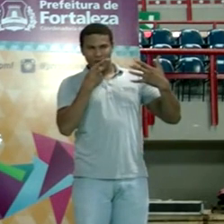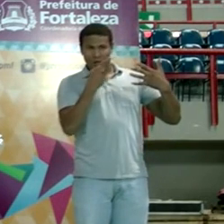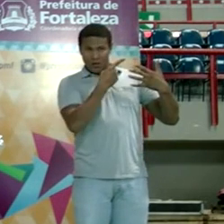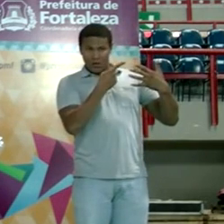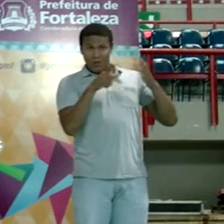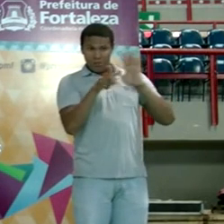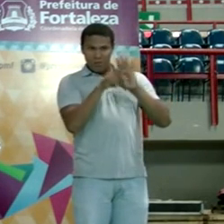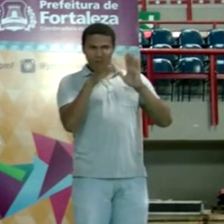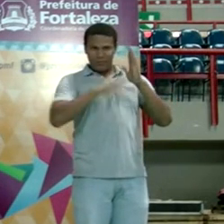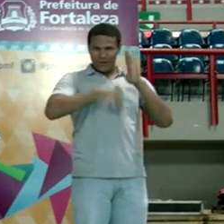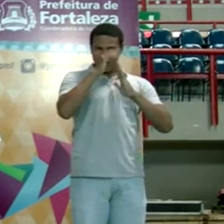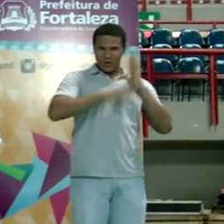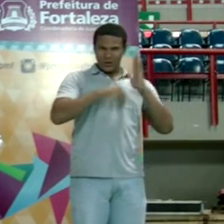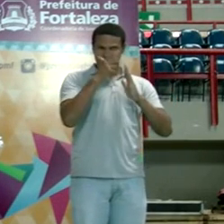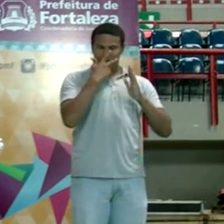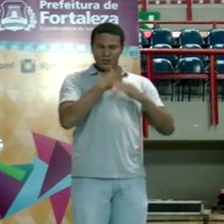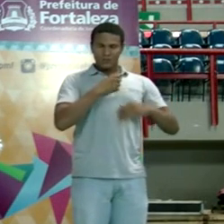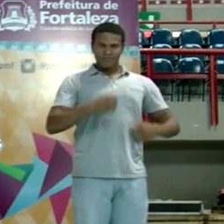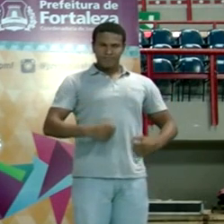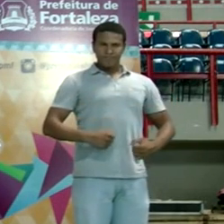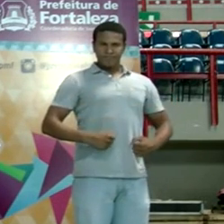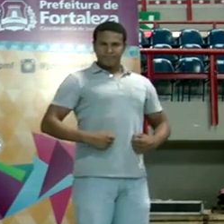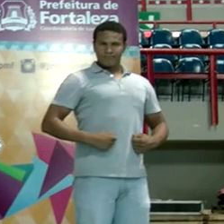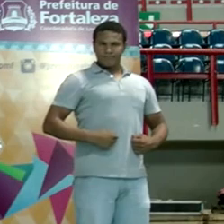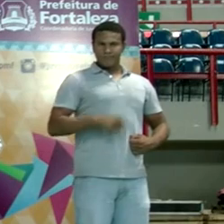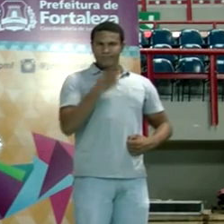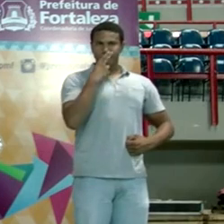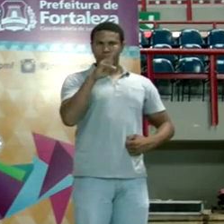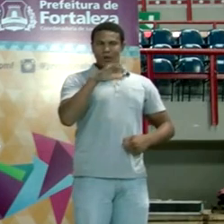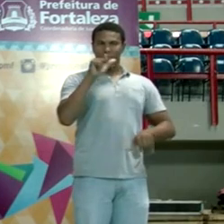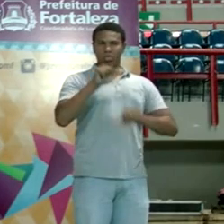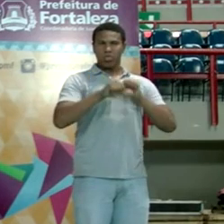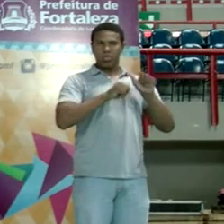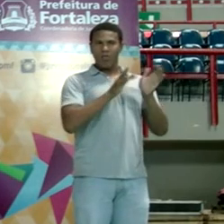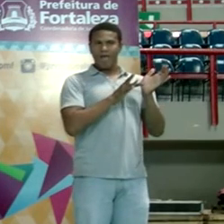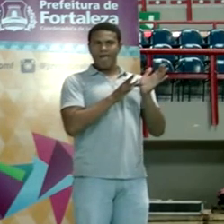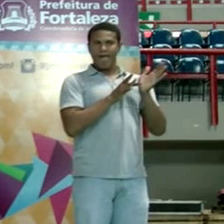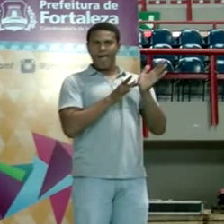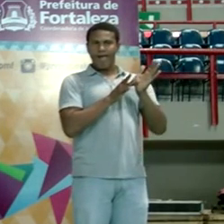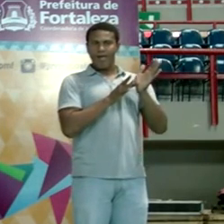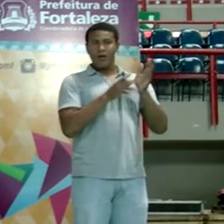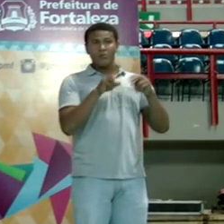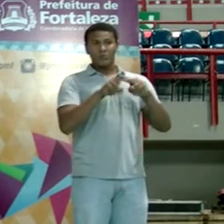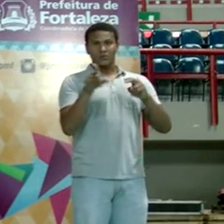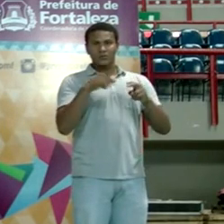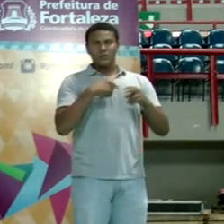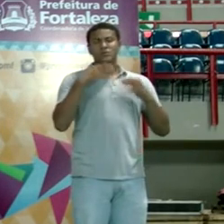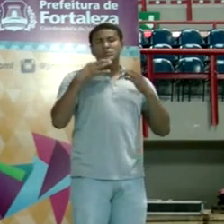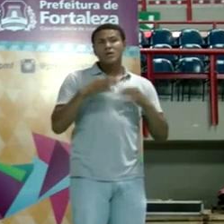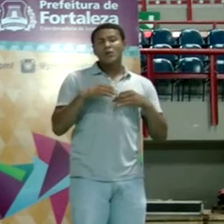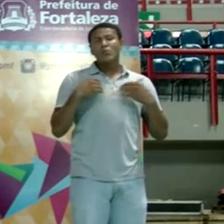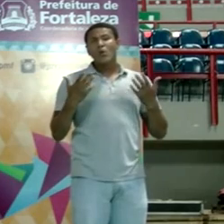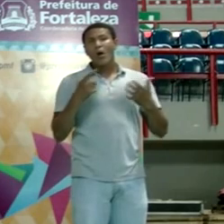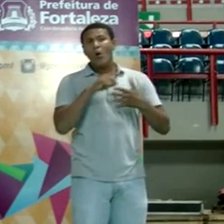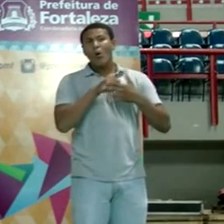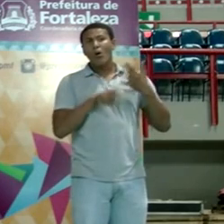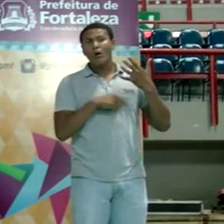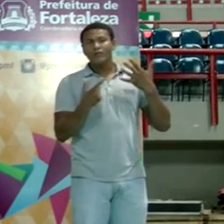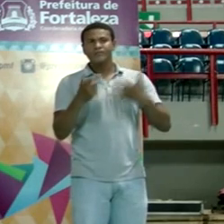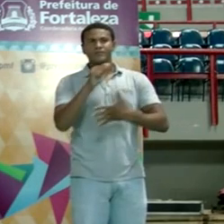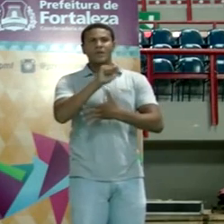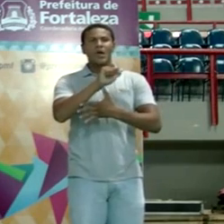de endeusamento de Hitler e sobre a charge acima e os conhecimentos sobre a Segunda Guerra, é correto afirmar. Olha o que diz a nossa letra